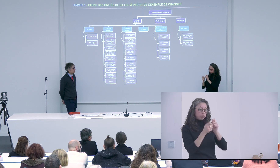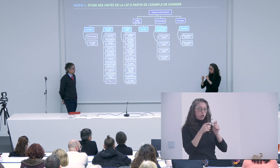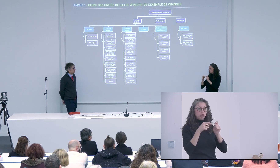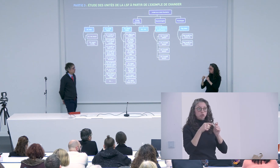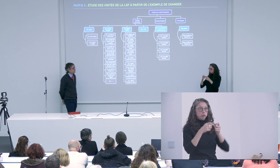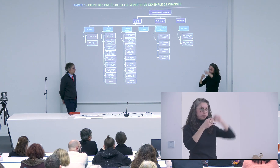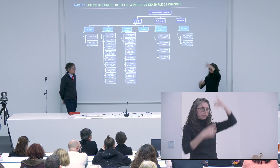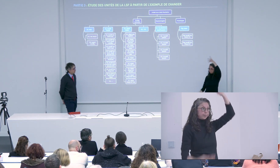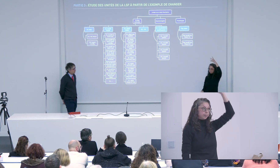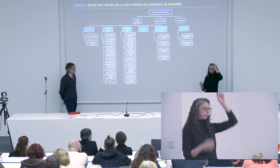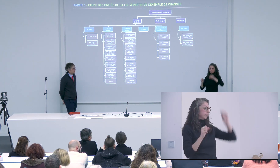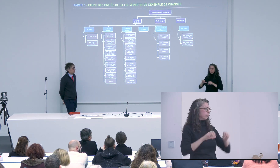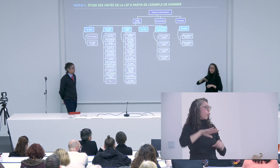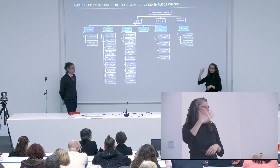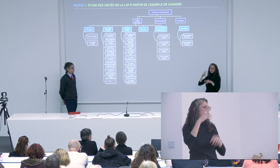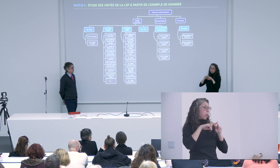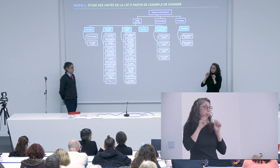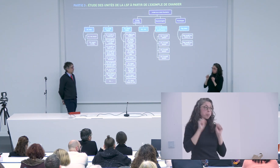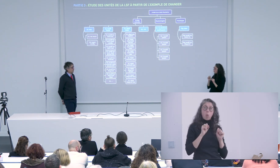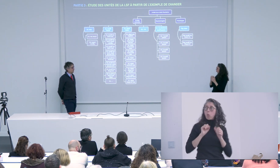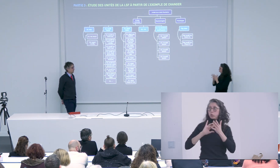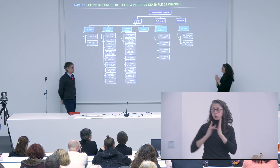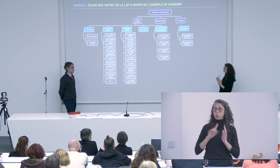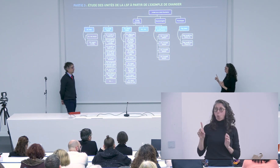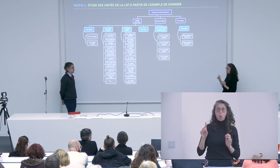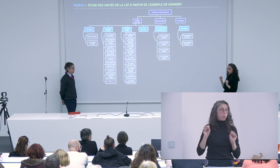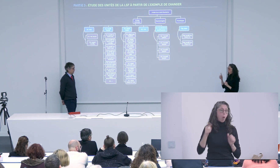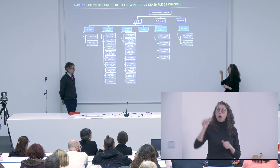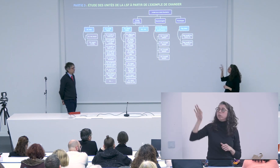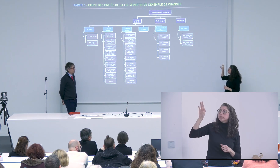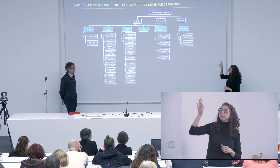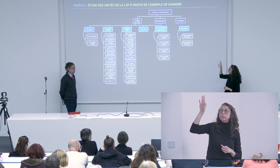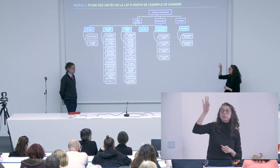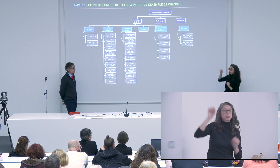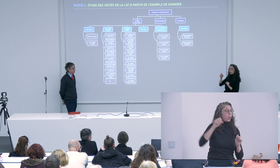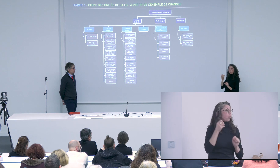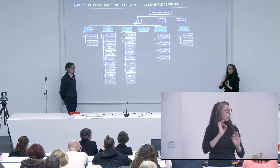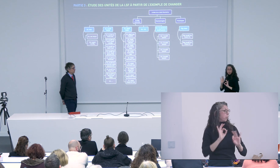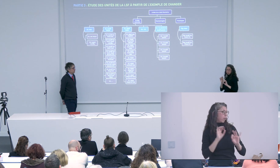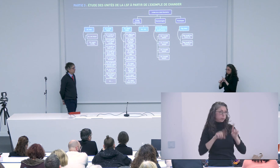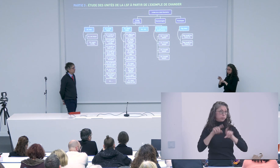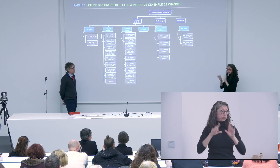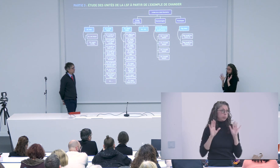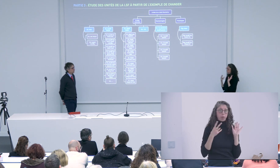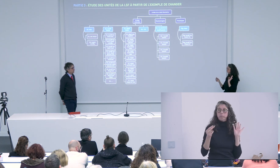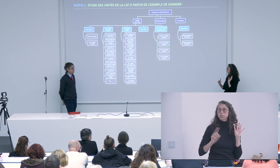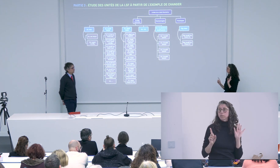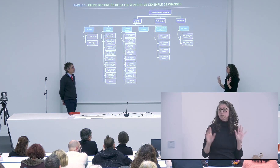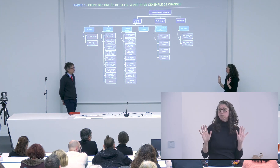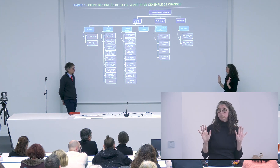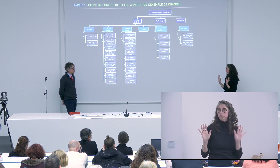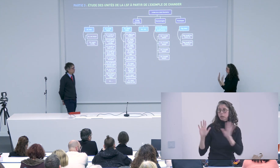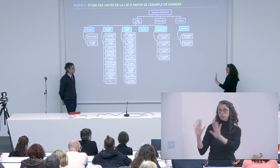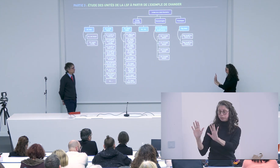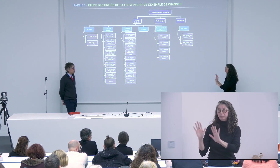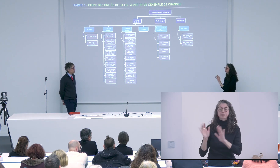et essayer de donner un maximum de complexité pour détailler au maximum donc on peut il y a des verbes qui